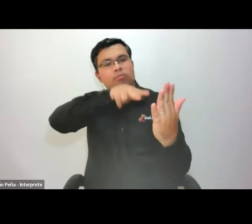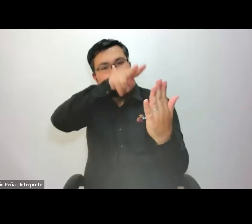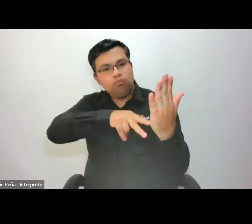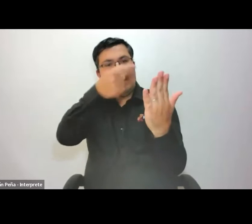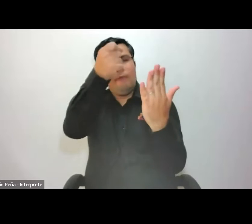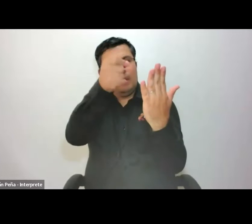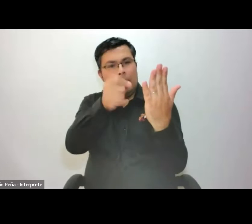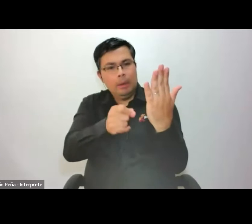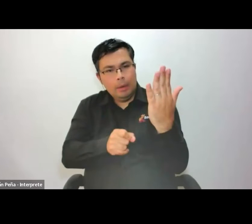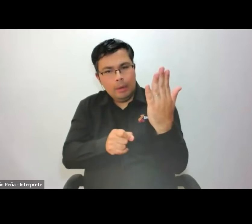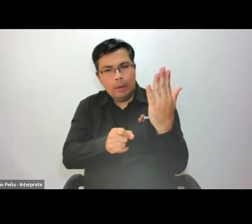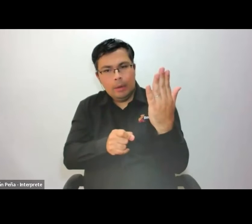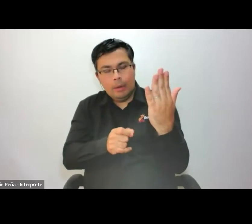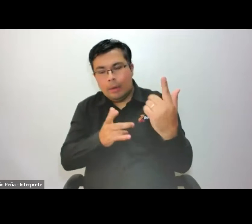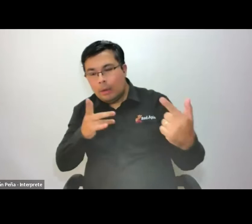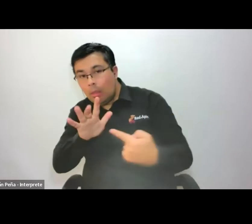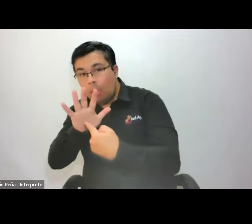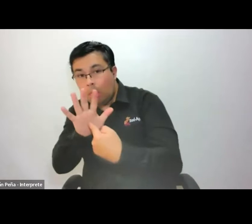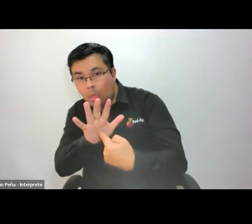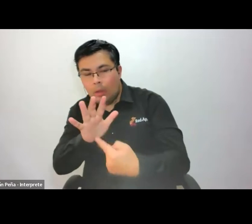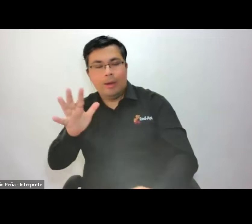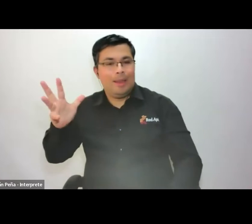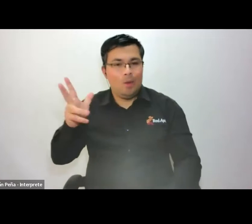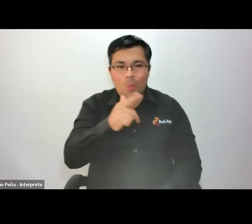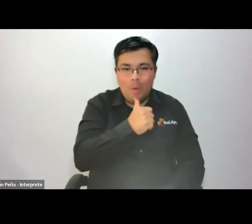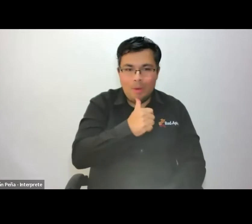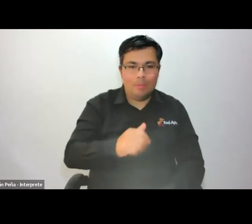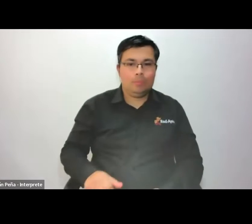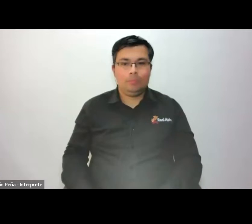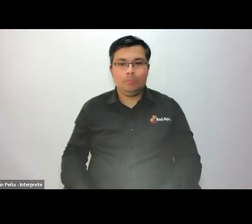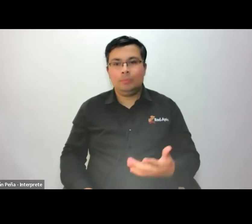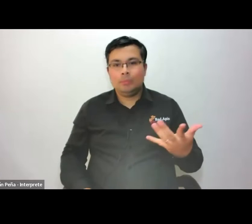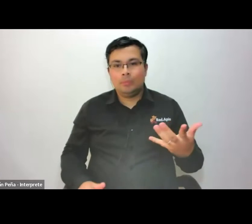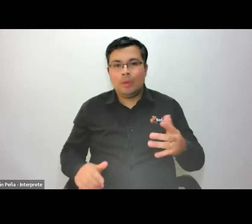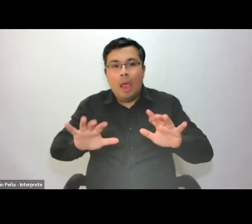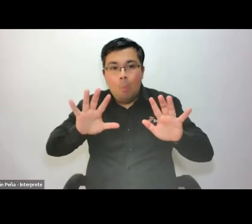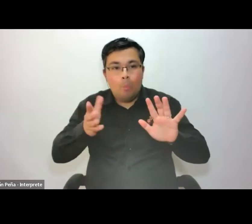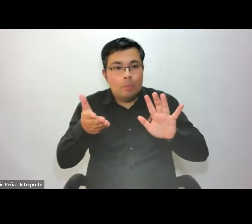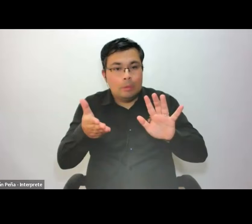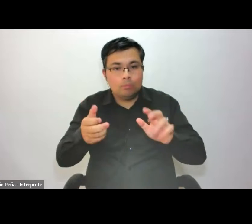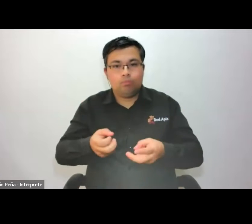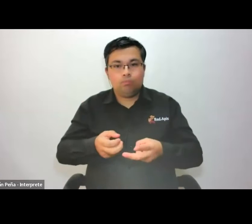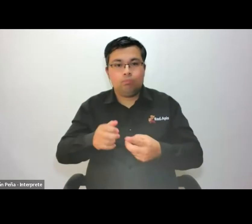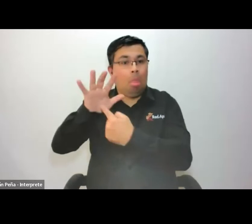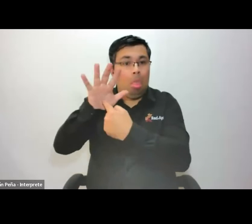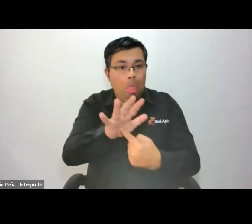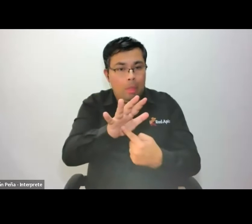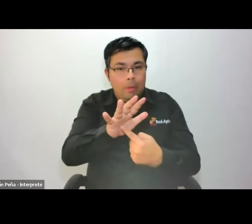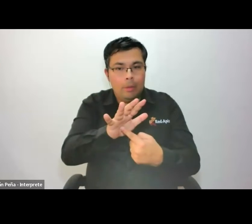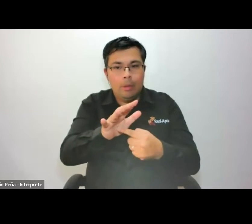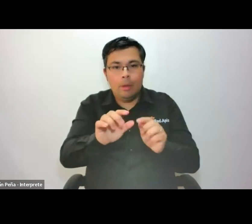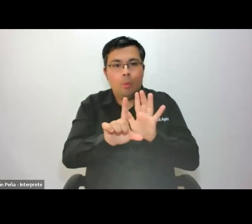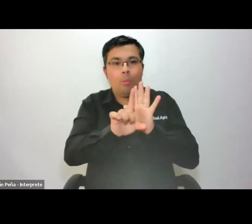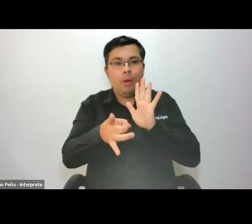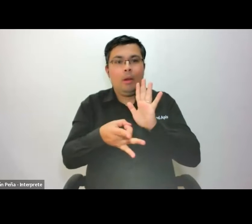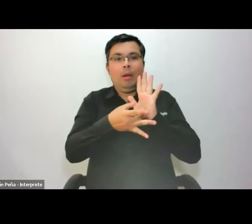existan acciones o situaciones que configuren una infracción al principio de no discriminación. En ese